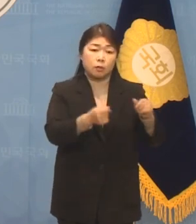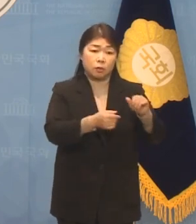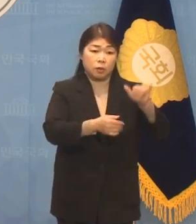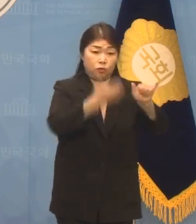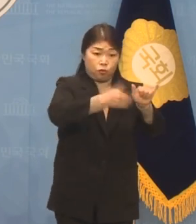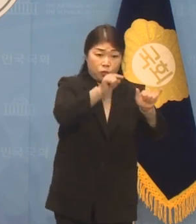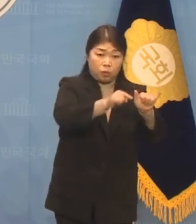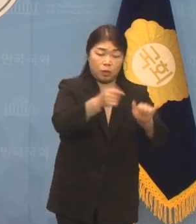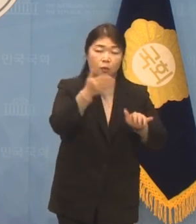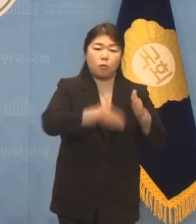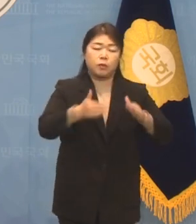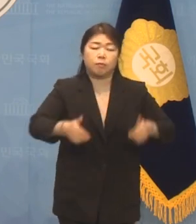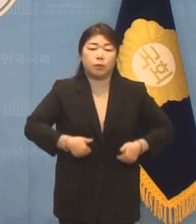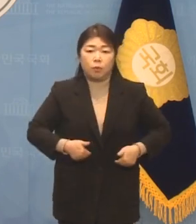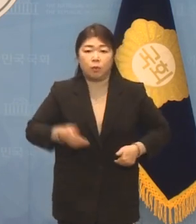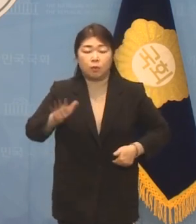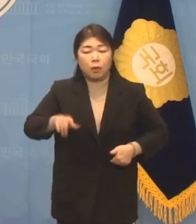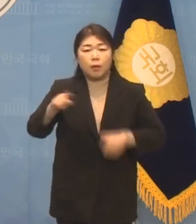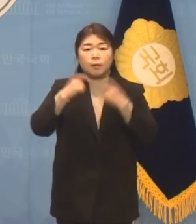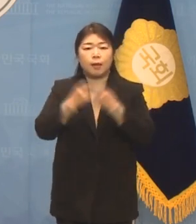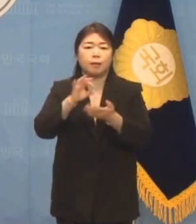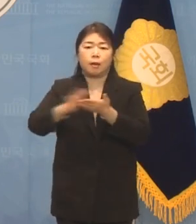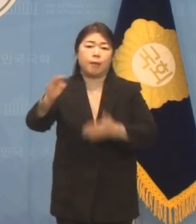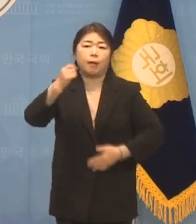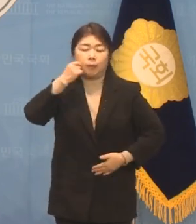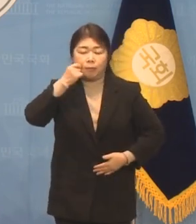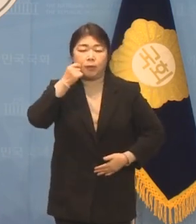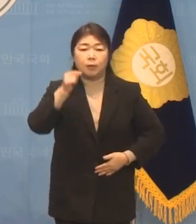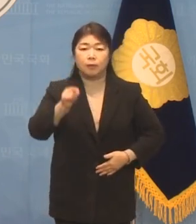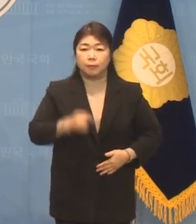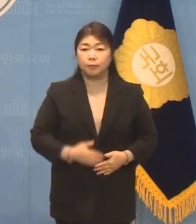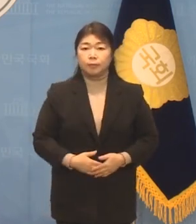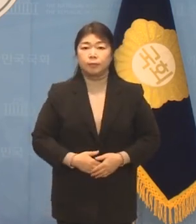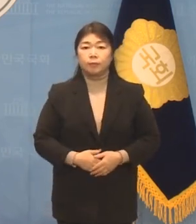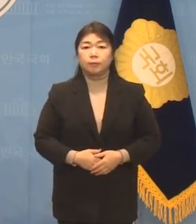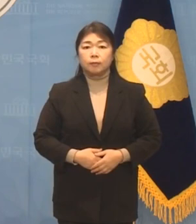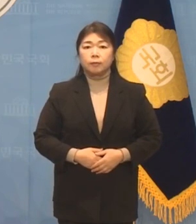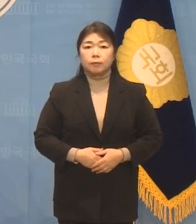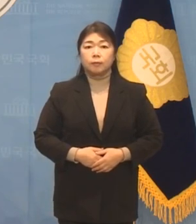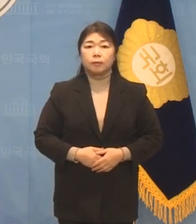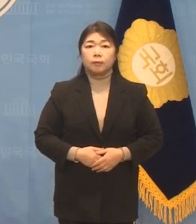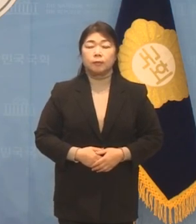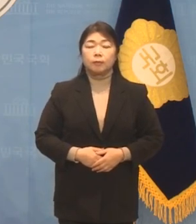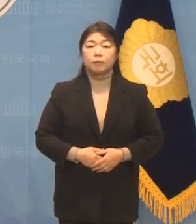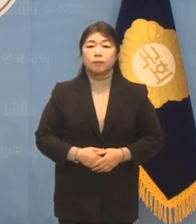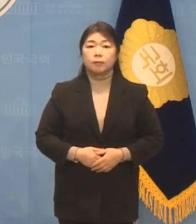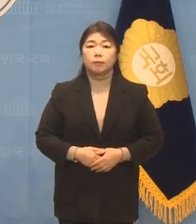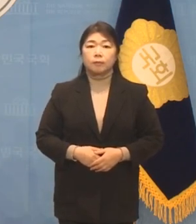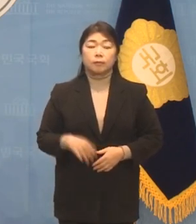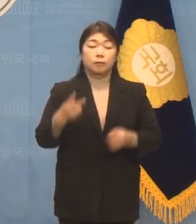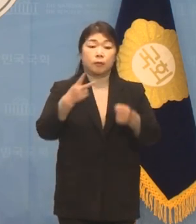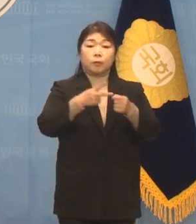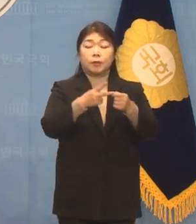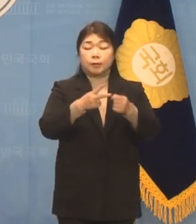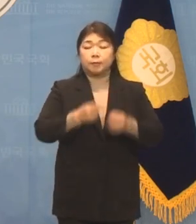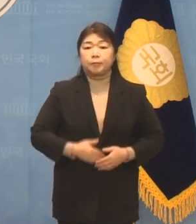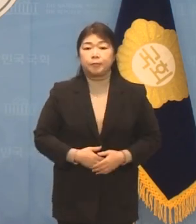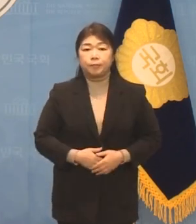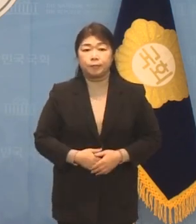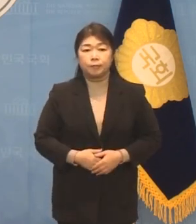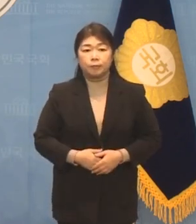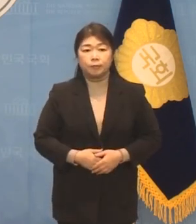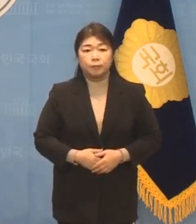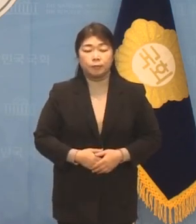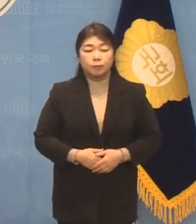어떤 해명을 내놓을지 끝까지 지켜볼 것입니다. 네, 두 번째 브리핑입니다. 실체에